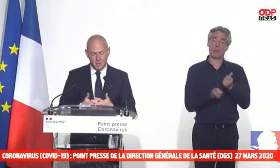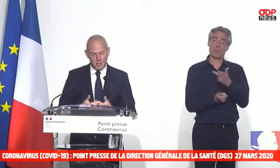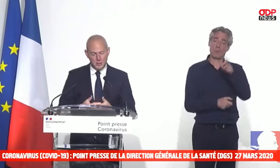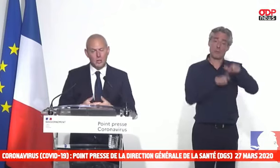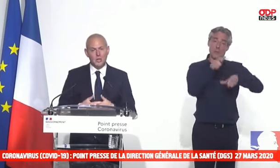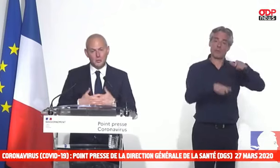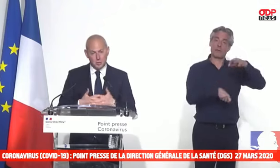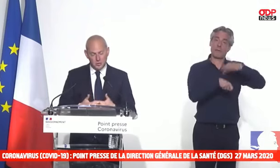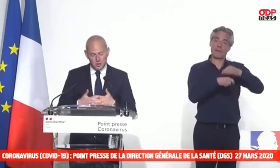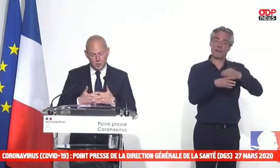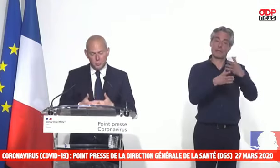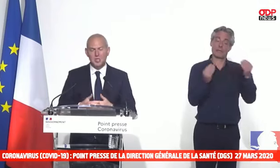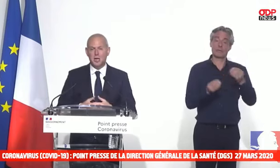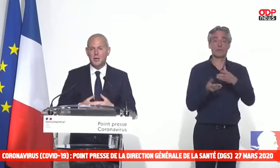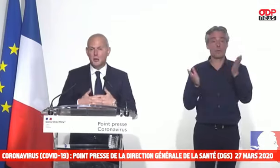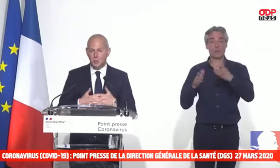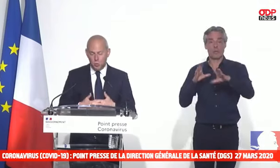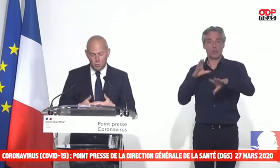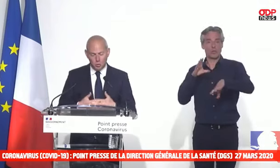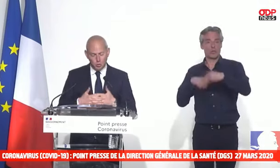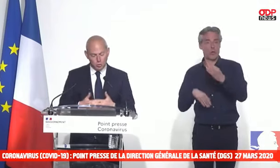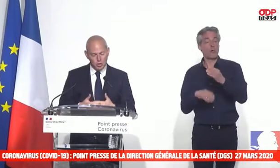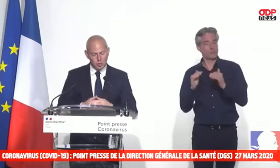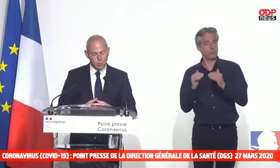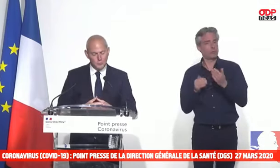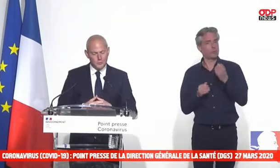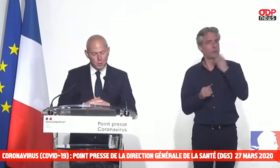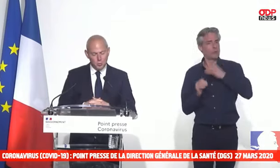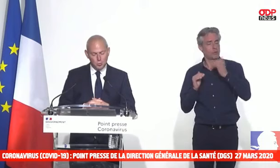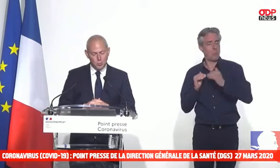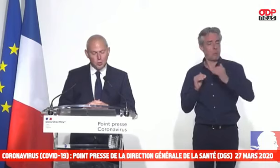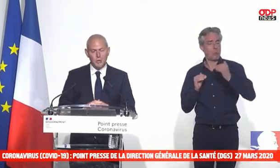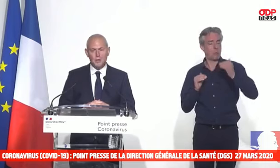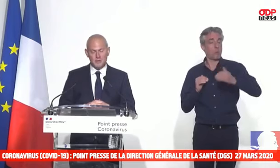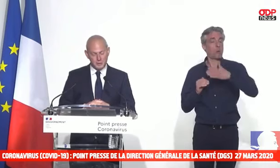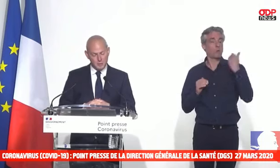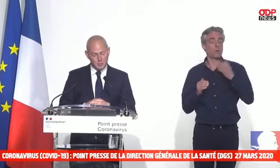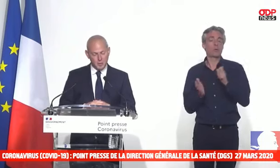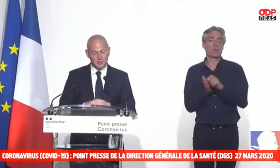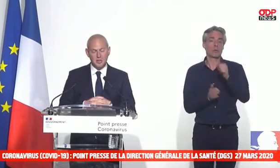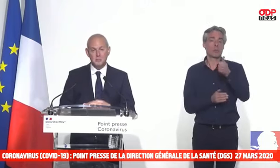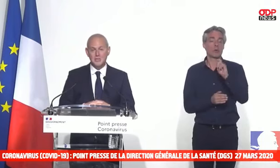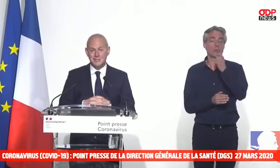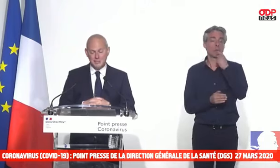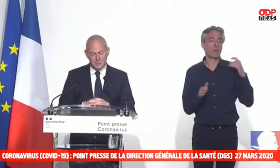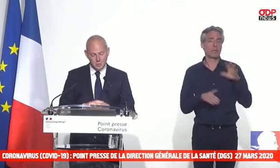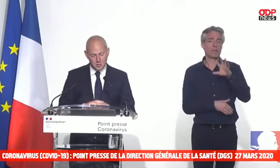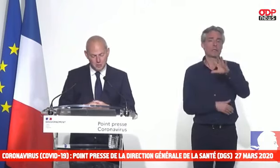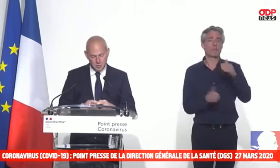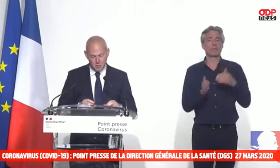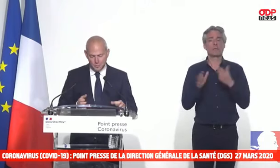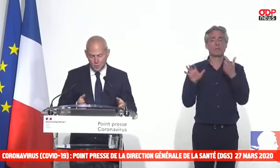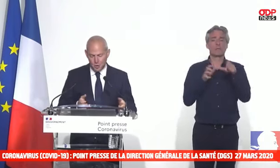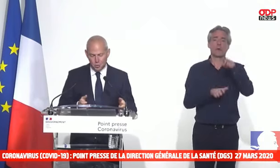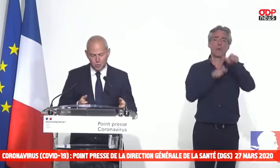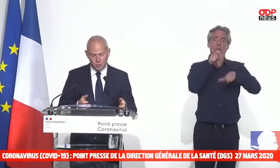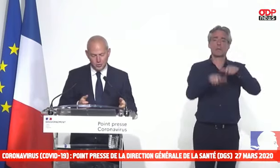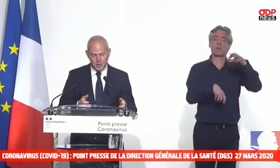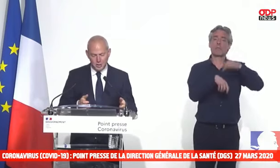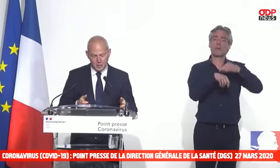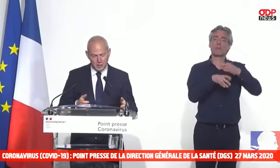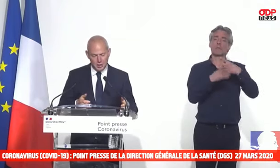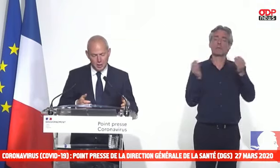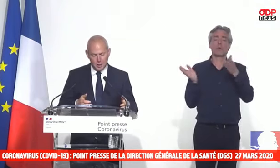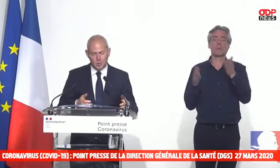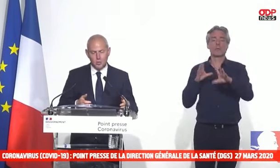personnes guéries sorties de l'hôpital augmente tous les jours. Depuis le 1er mars, près de 5700 personnes sont